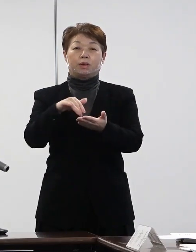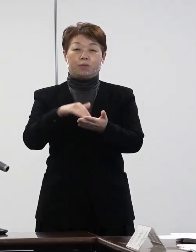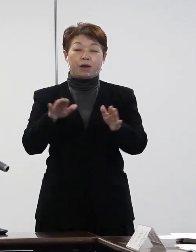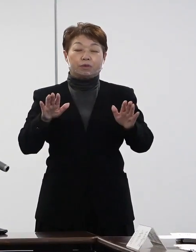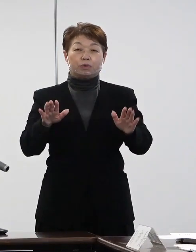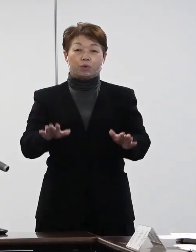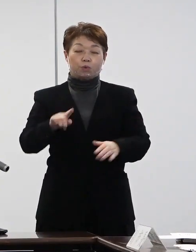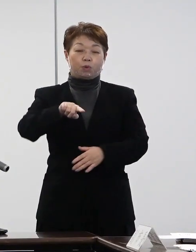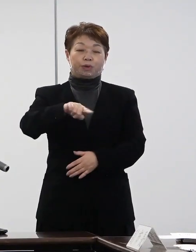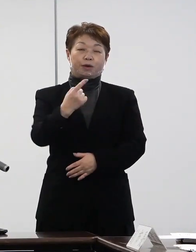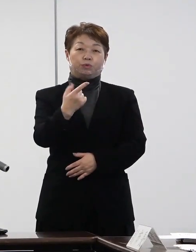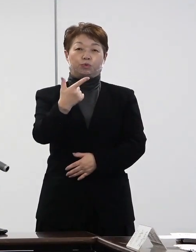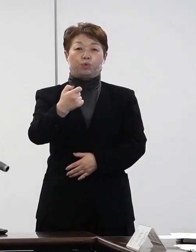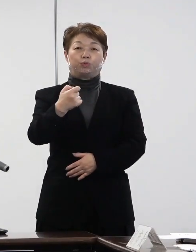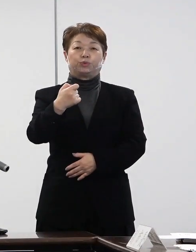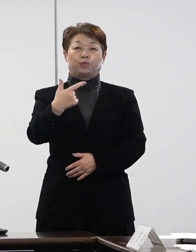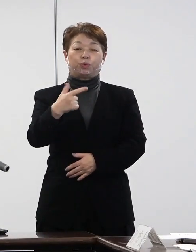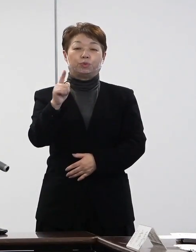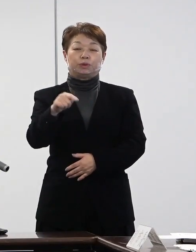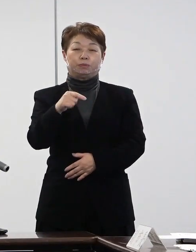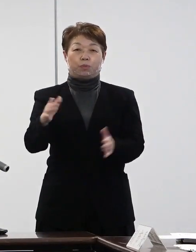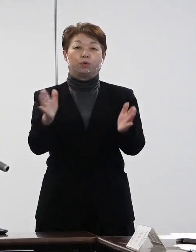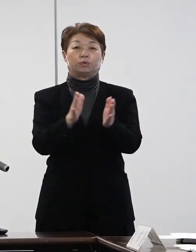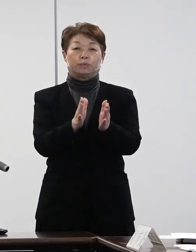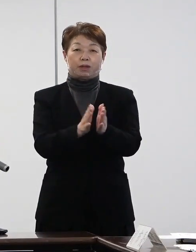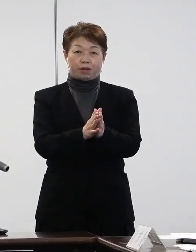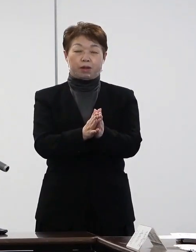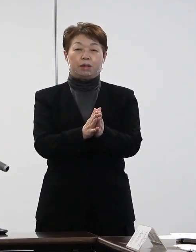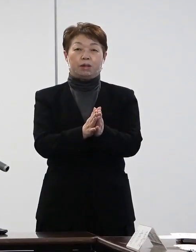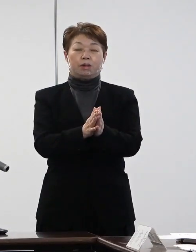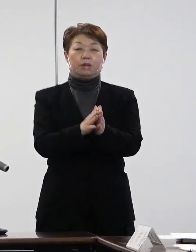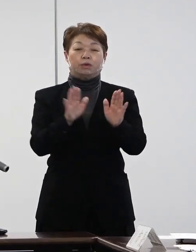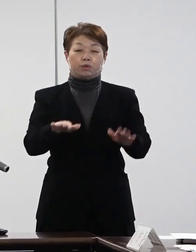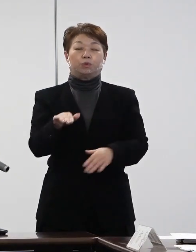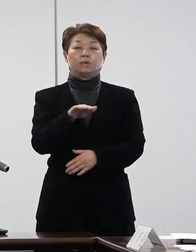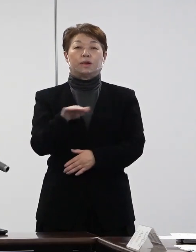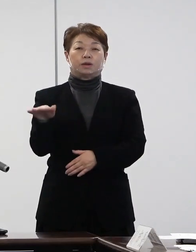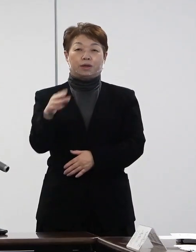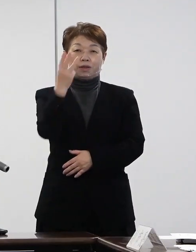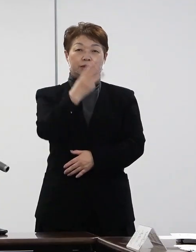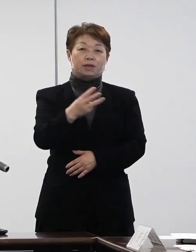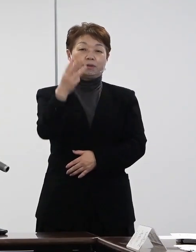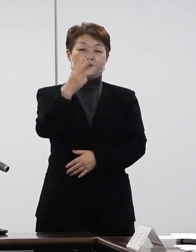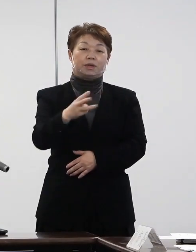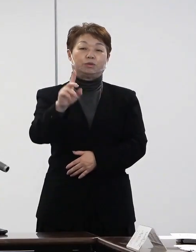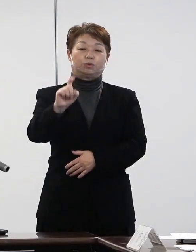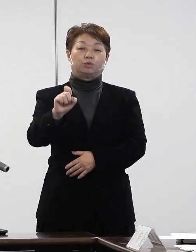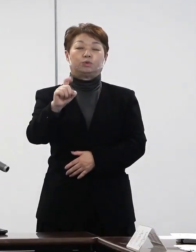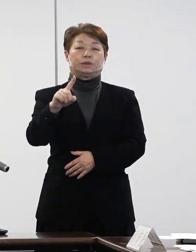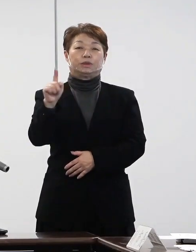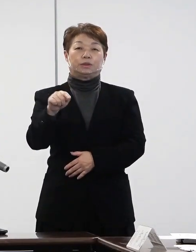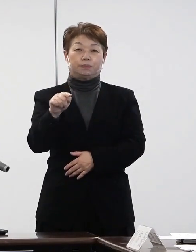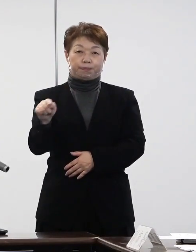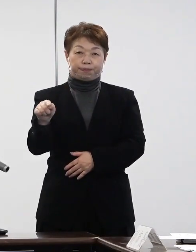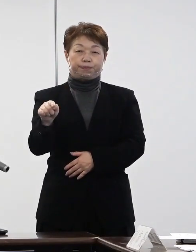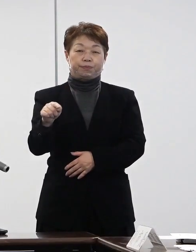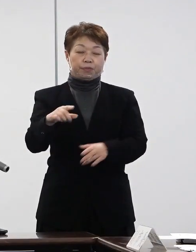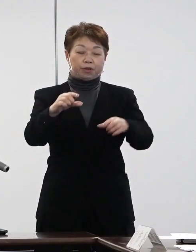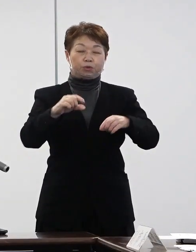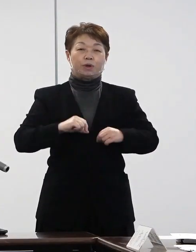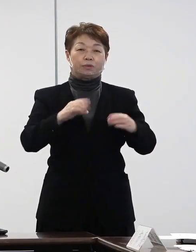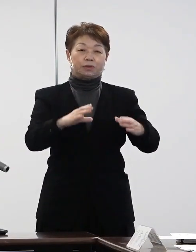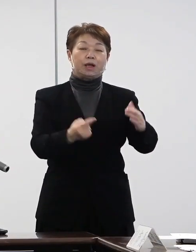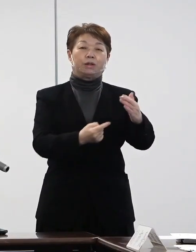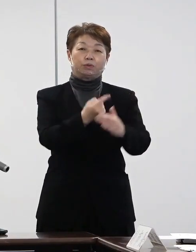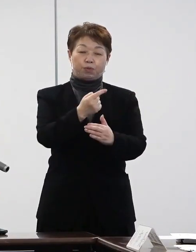日の166名を含め本日時点で3011人であります。クラスターの累